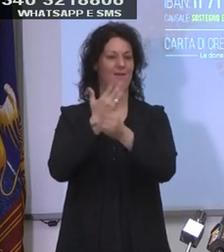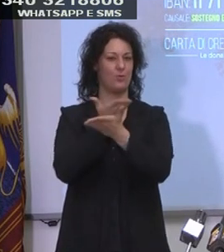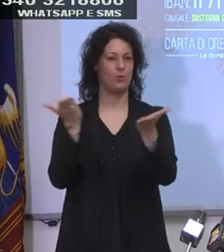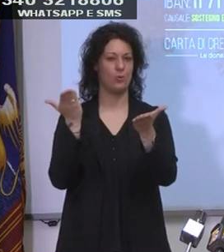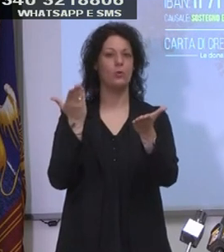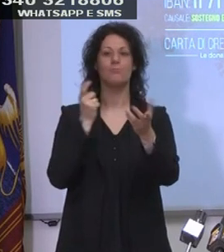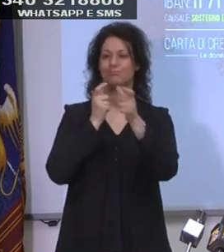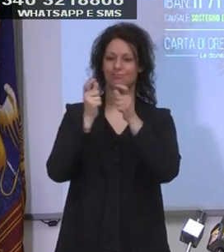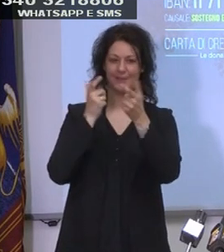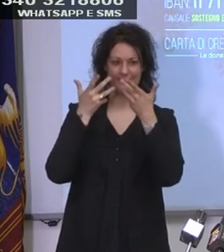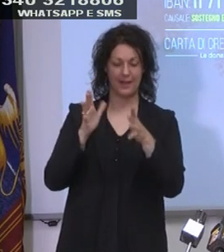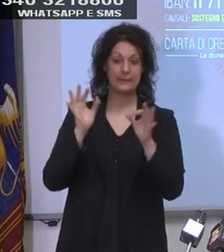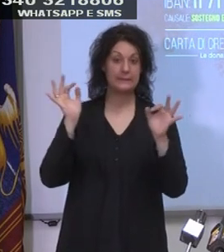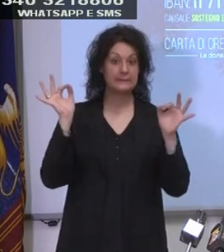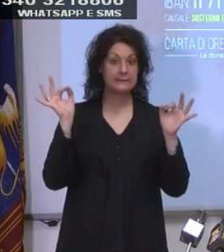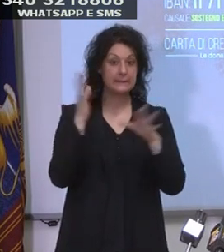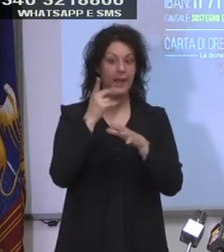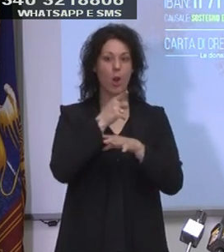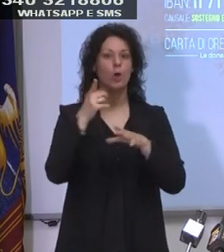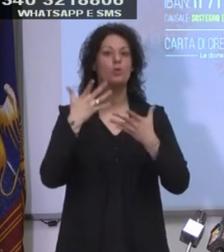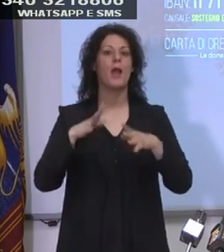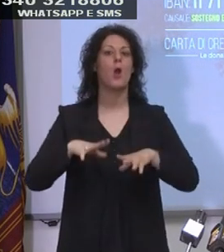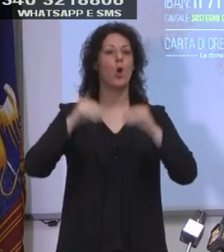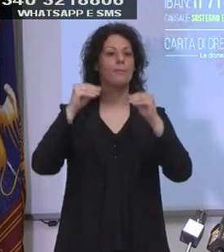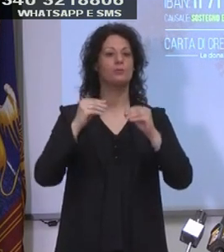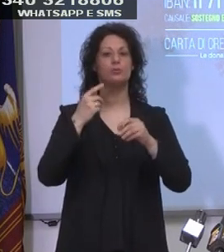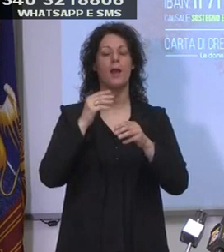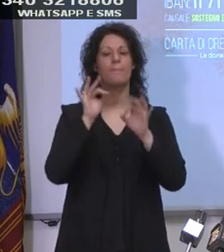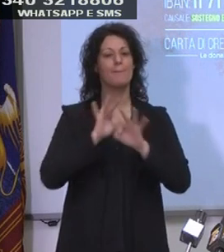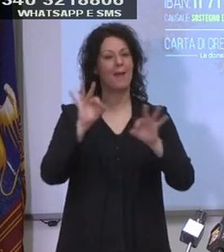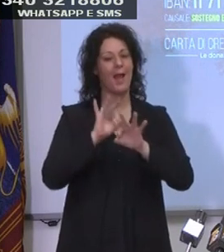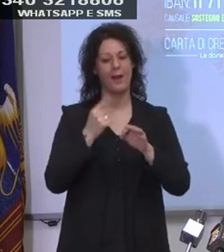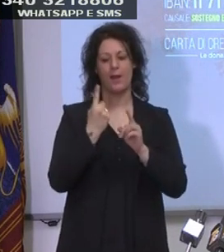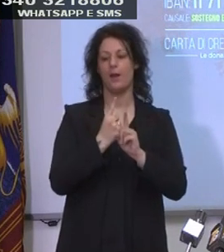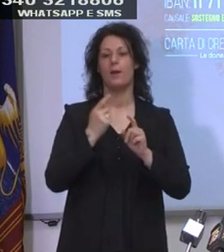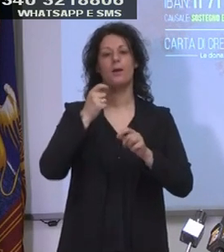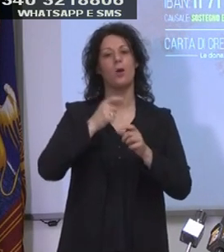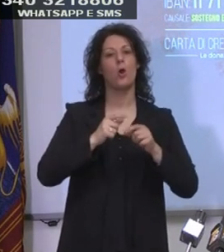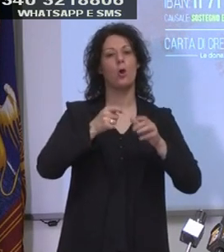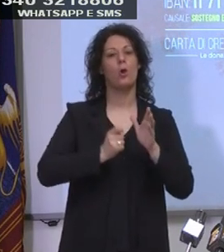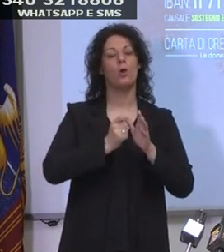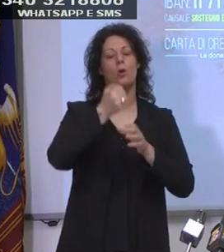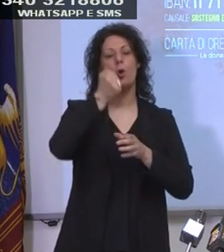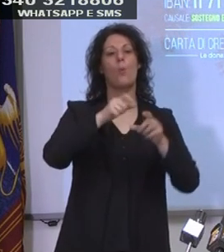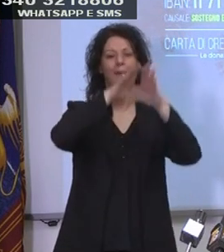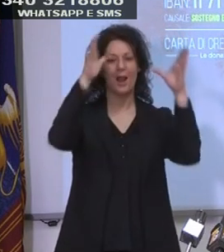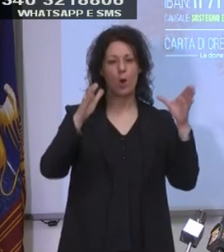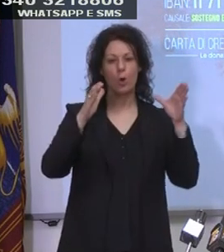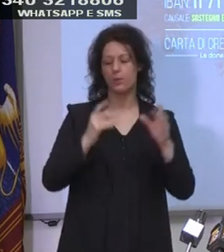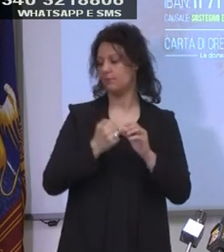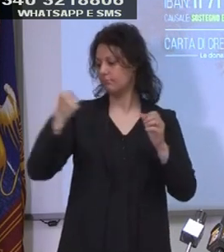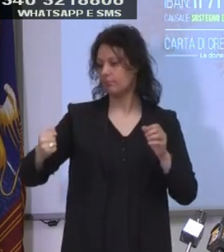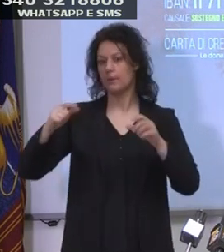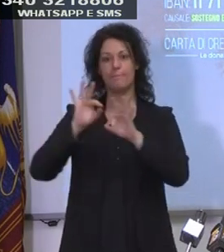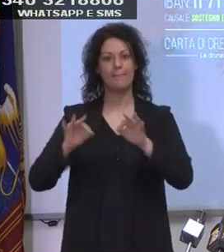una metratura e iniziano a piantare ombrelloni, poi magari si tratta di spostarla di mezzo metro, vuol dire lavorare per niente. Cioè, è un fatto di